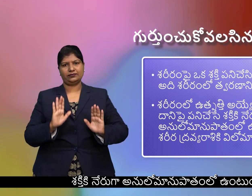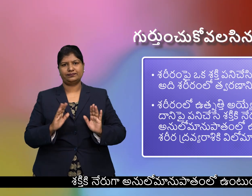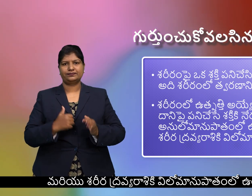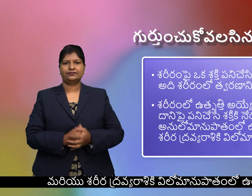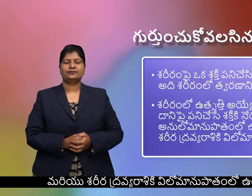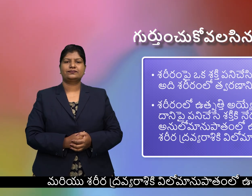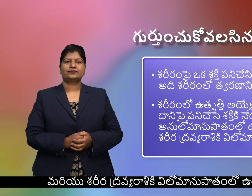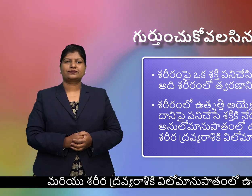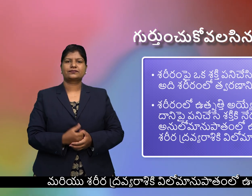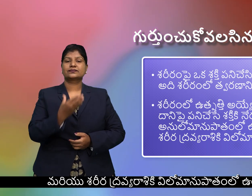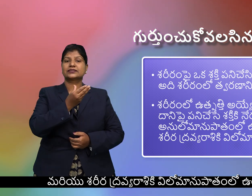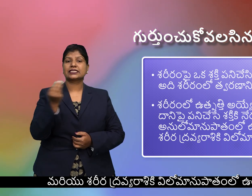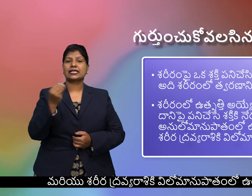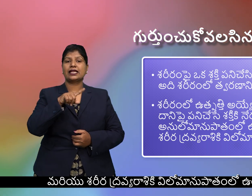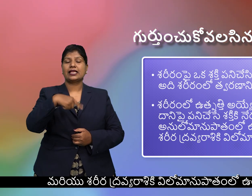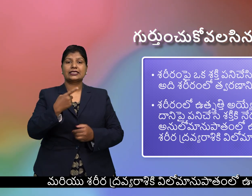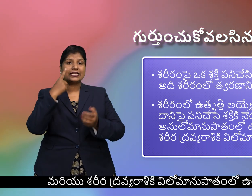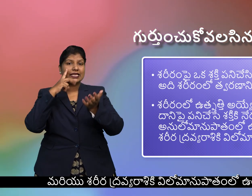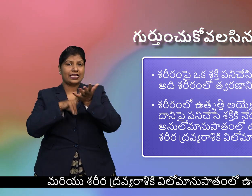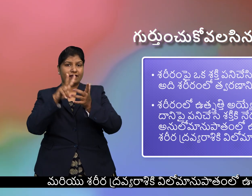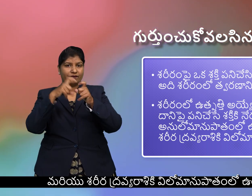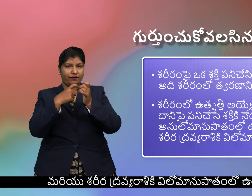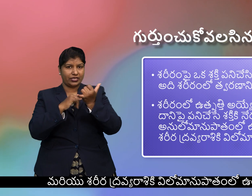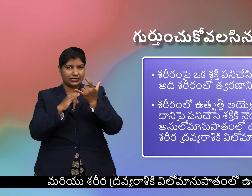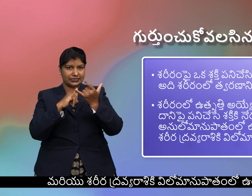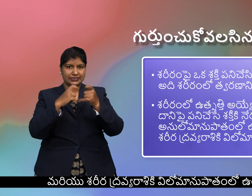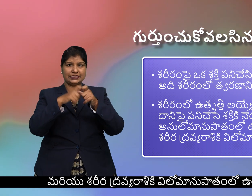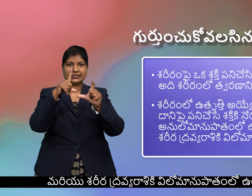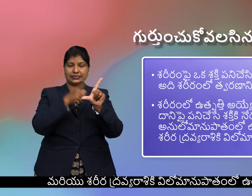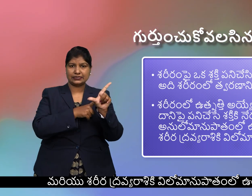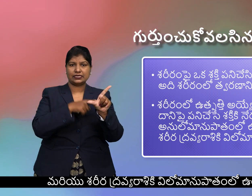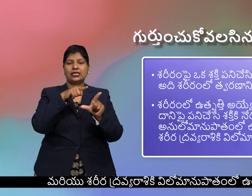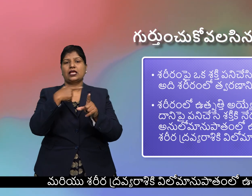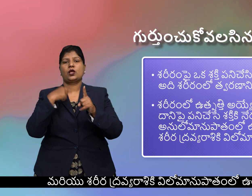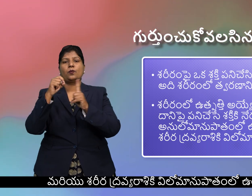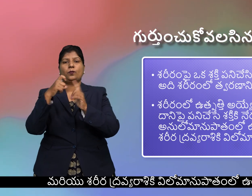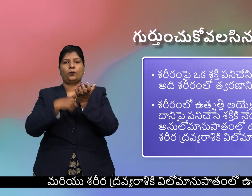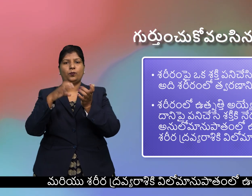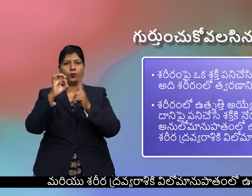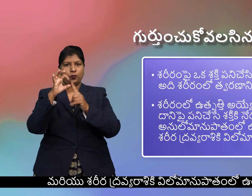మరియు శరీర ద్రవ్యరాశికి విలోమానుపాతంలో ఉంటుంది.